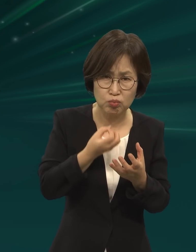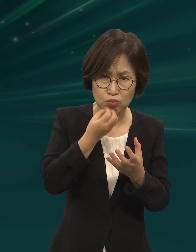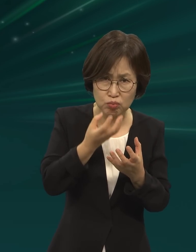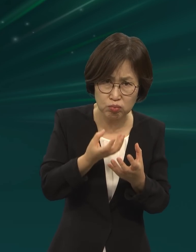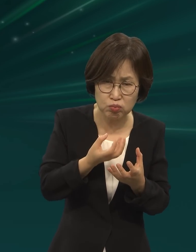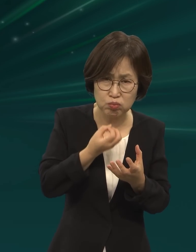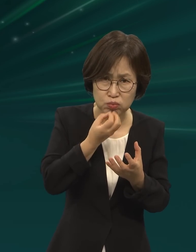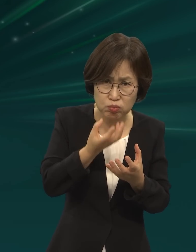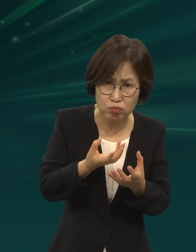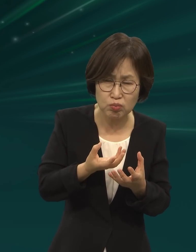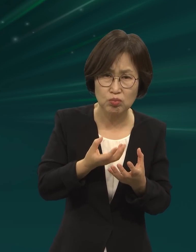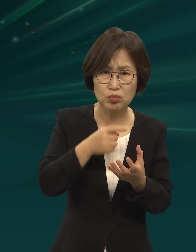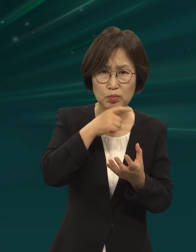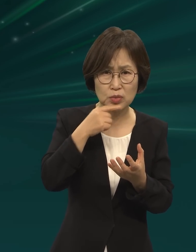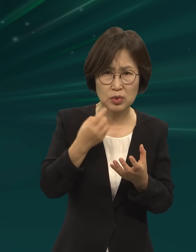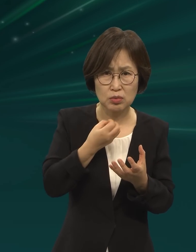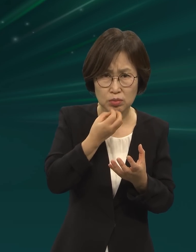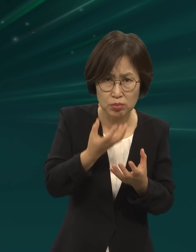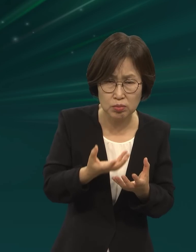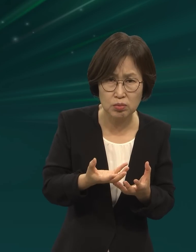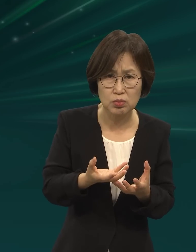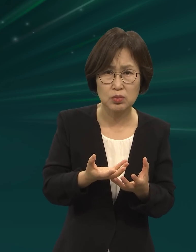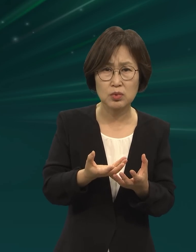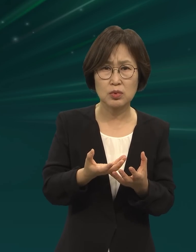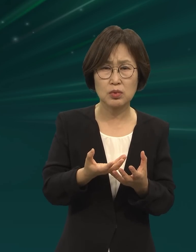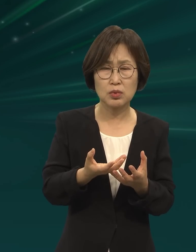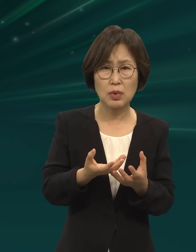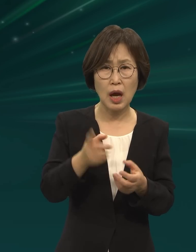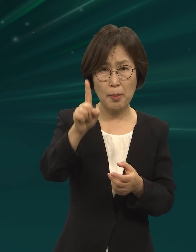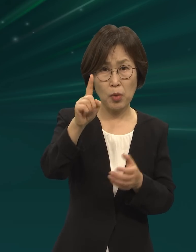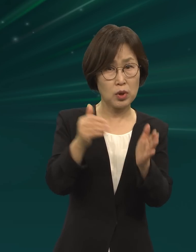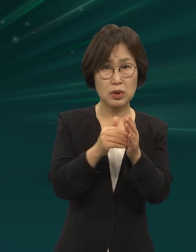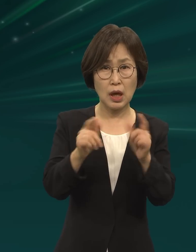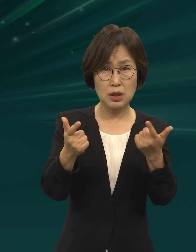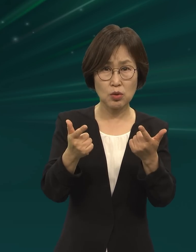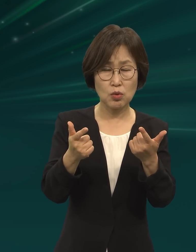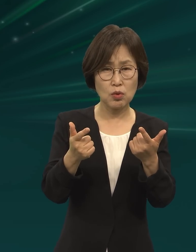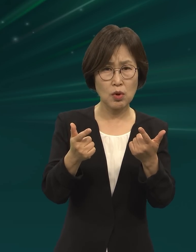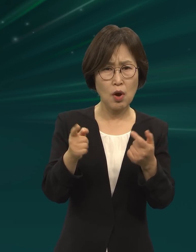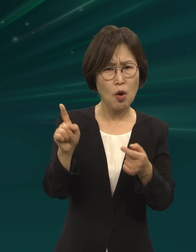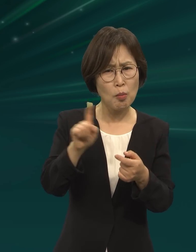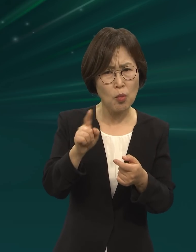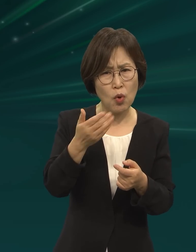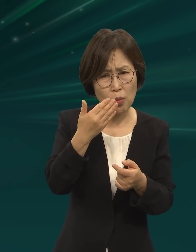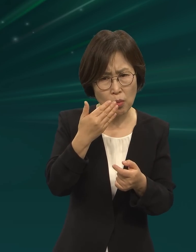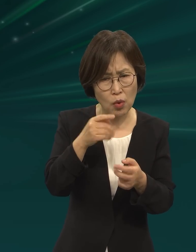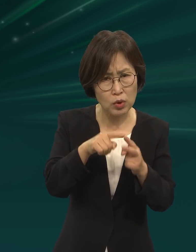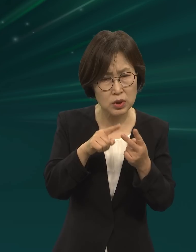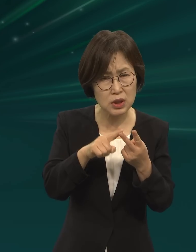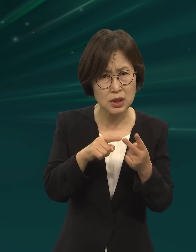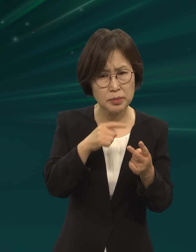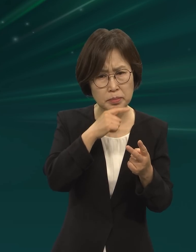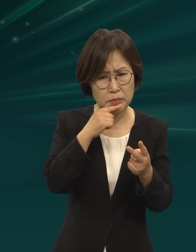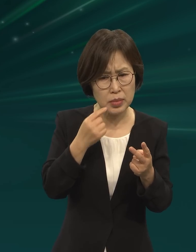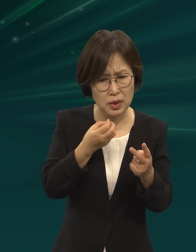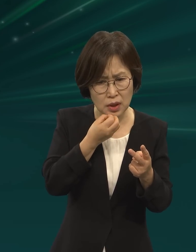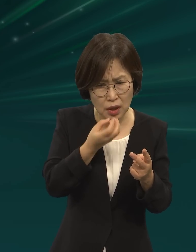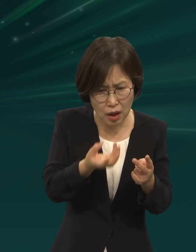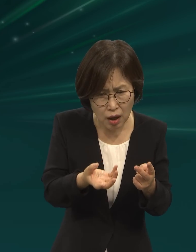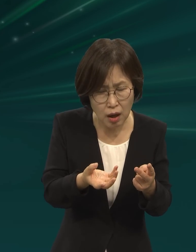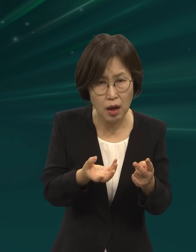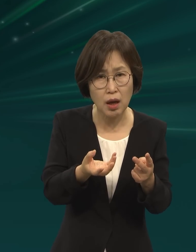피 나왔습니다. 한 번 아니라 무엇을 먹어도 피가 나오고 물 마셔도 피가